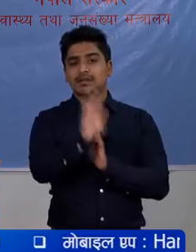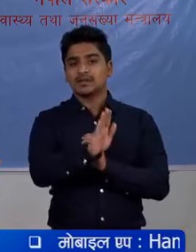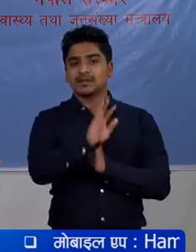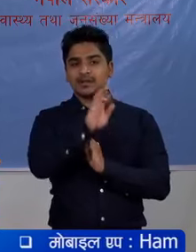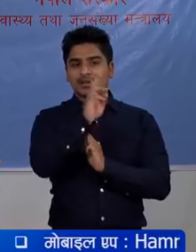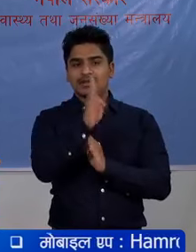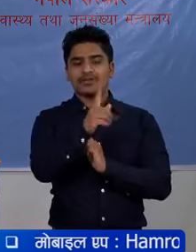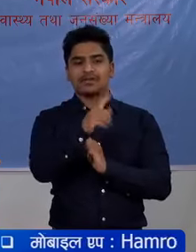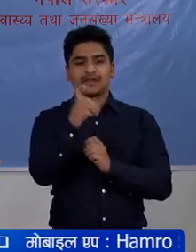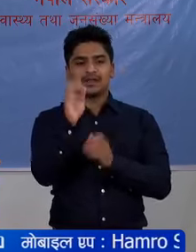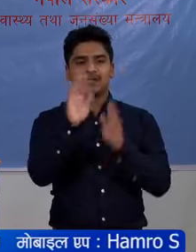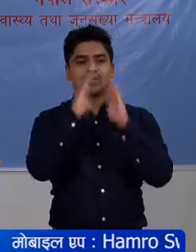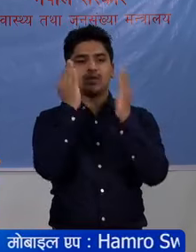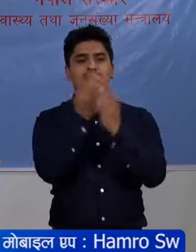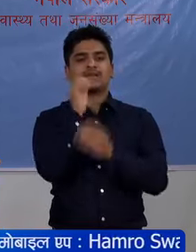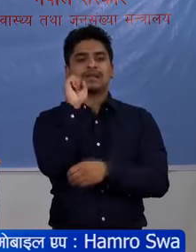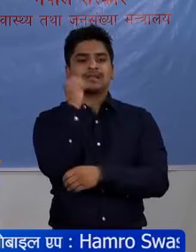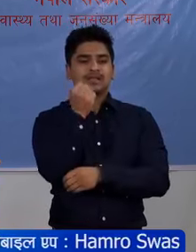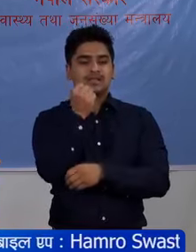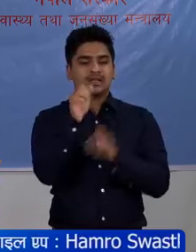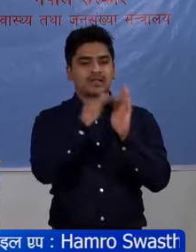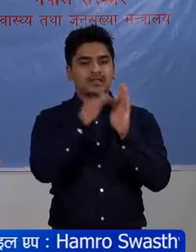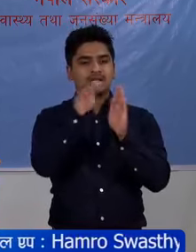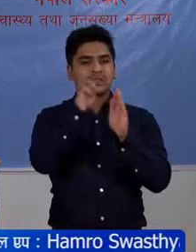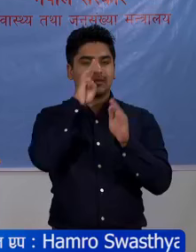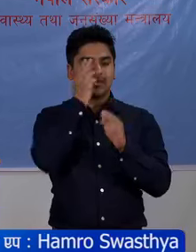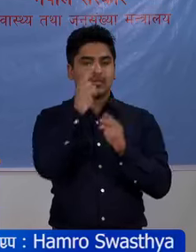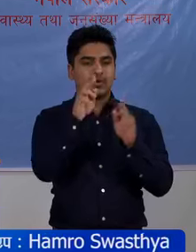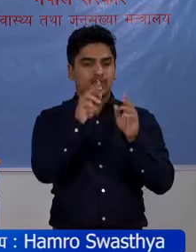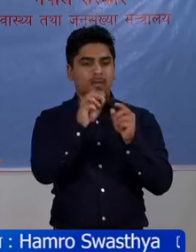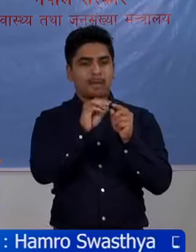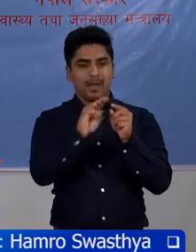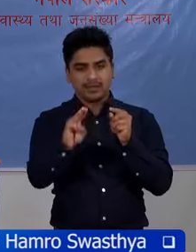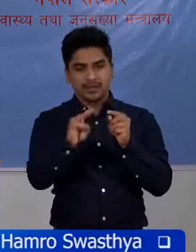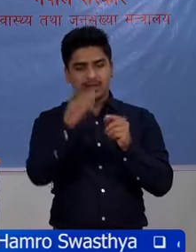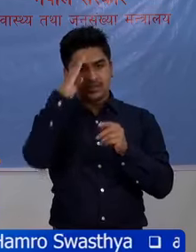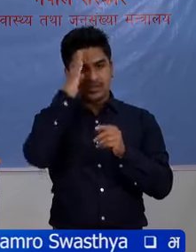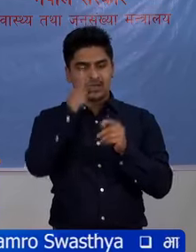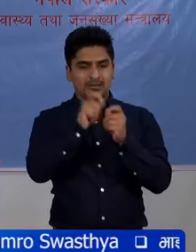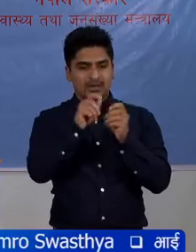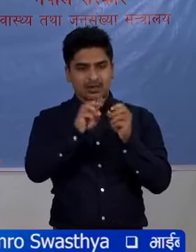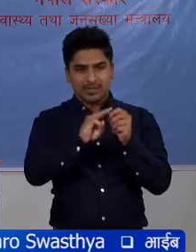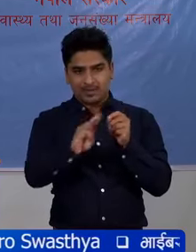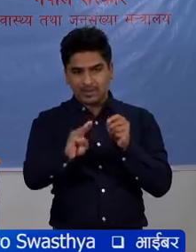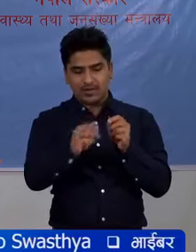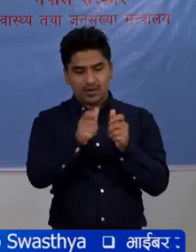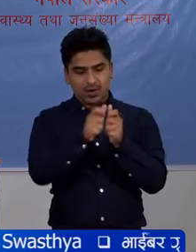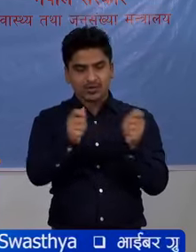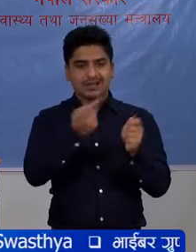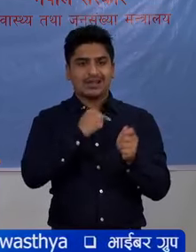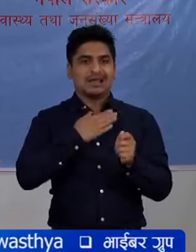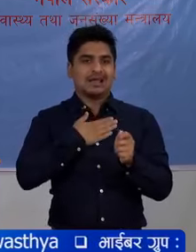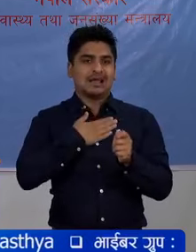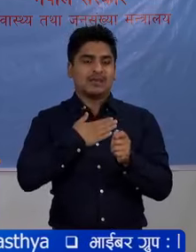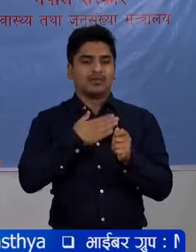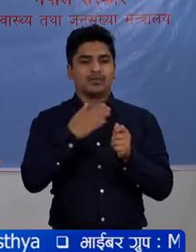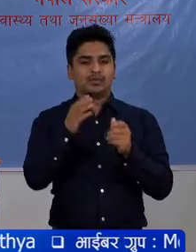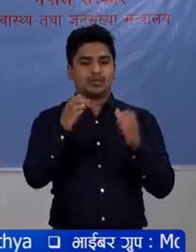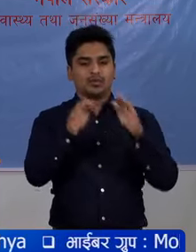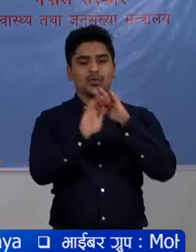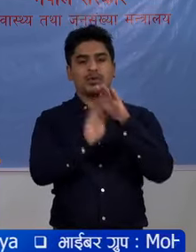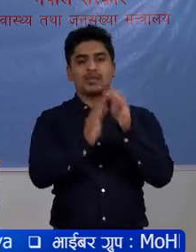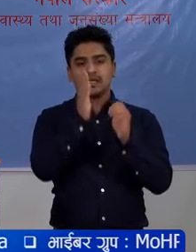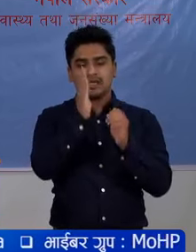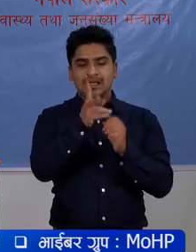तेसक लागी अंतरास्टे इस्तरमा भयका मापधन्ड सरकाले बनायका मापधन्ड अनुसार हामरो अउटप्रेक कमिटी ले